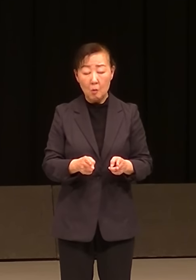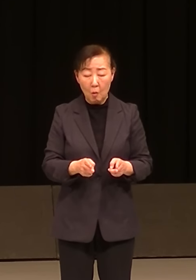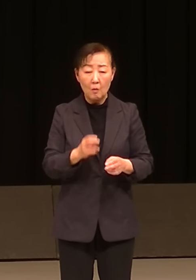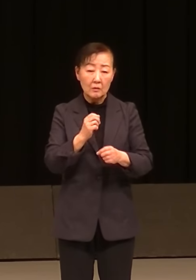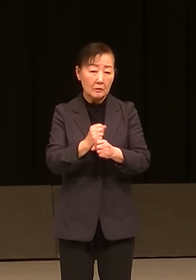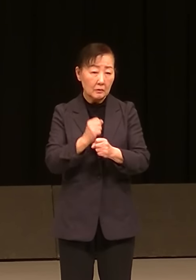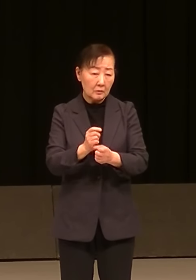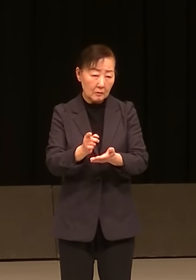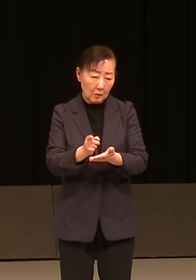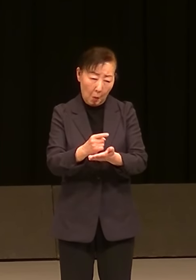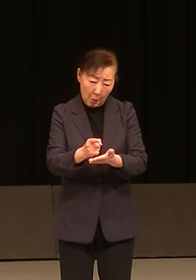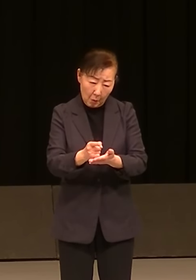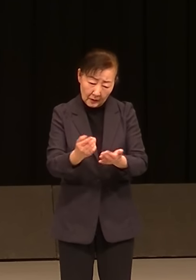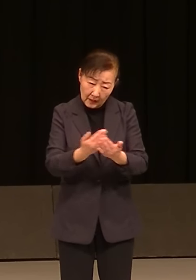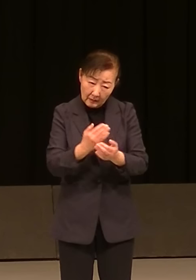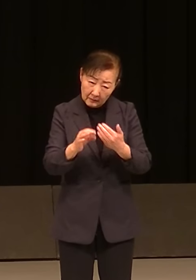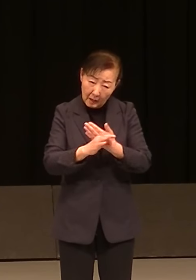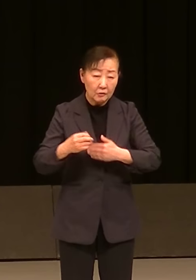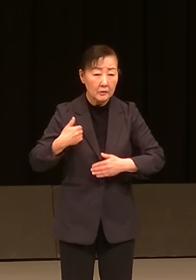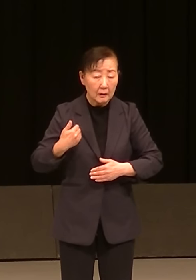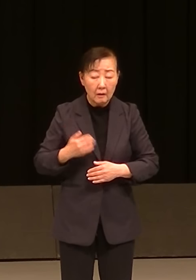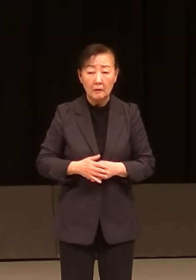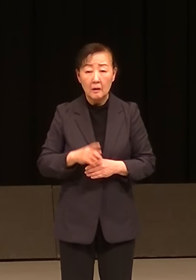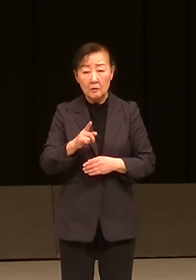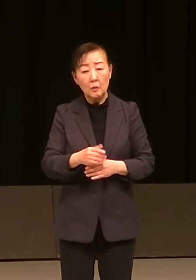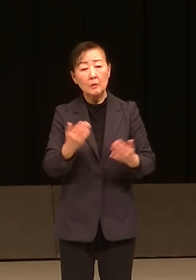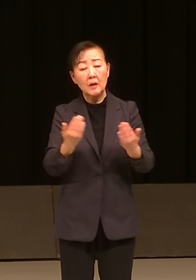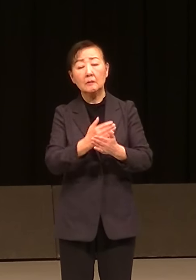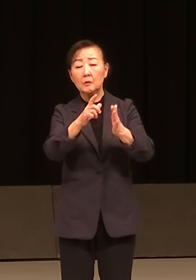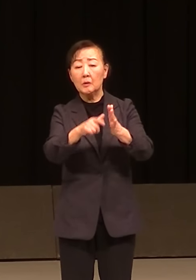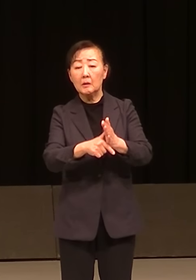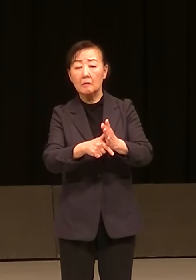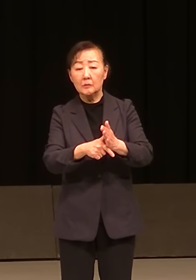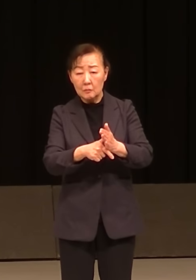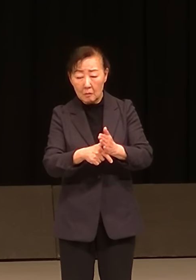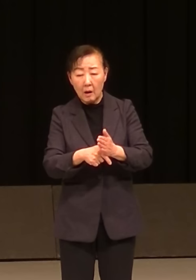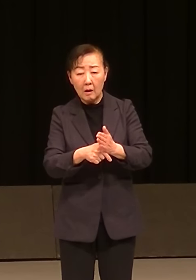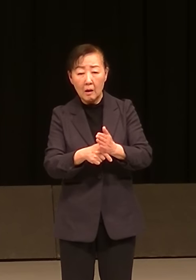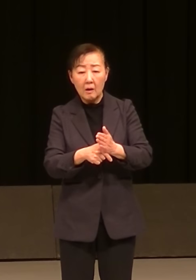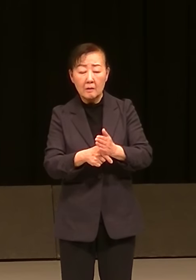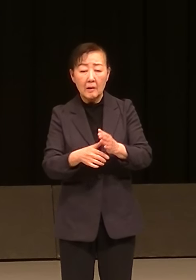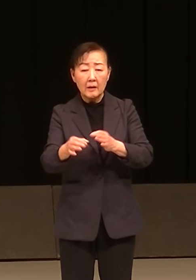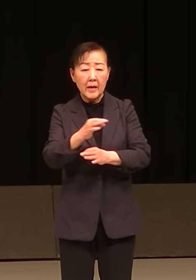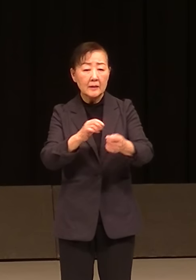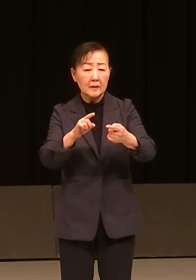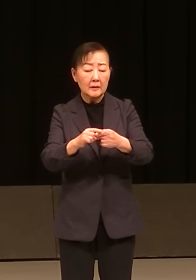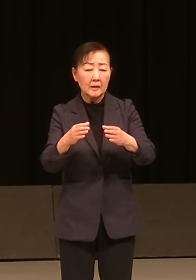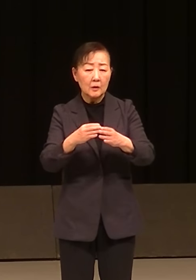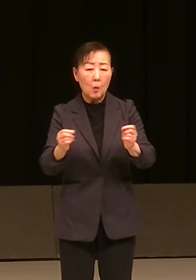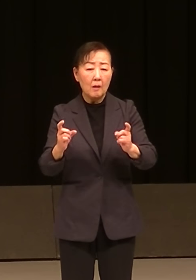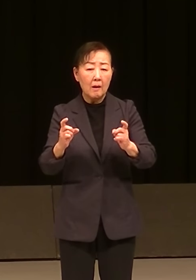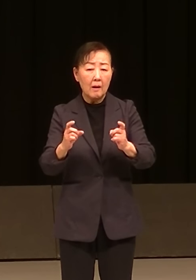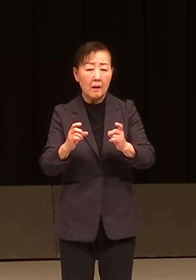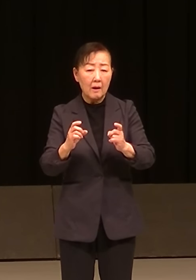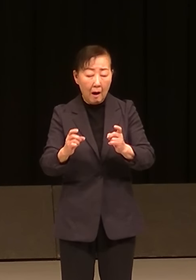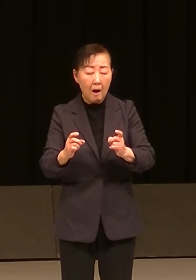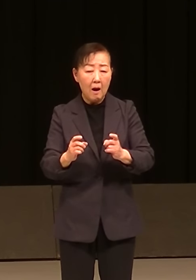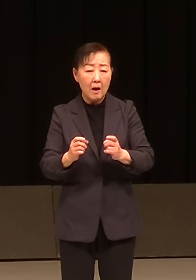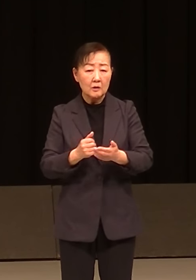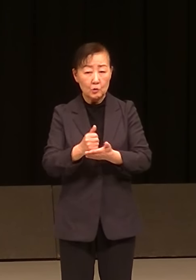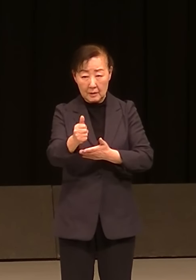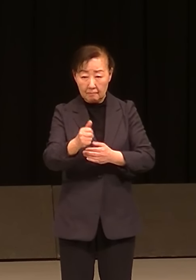に行ってしまうかもしれません。そうなるとこれはもう完全に統制経済です。経済的国家主義です。